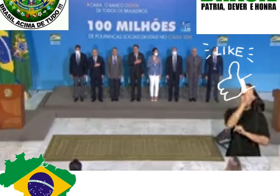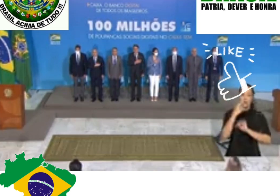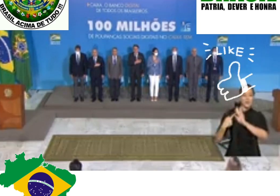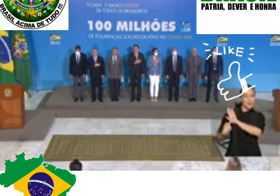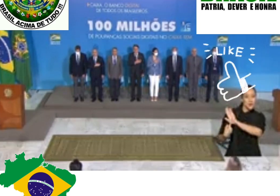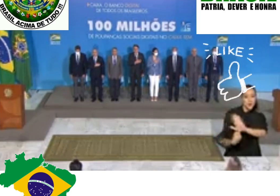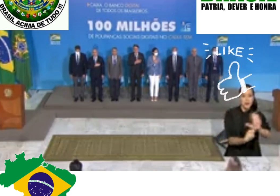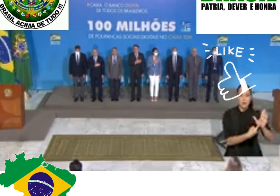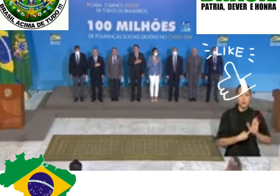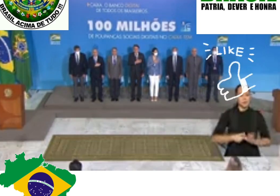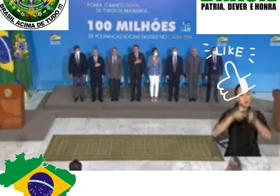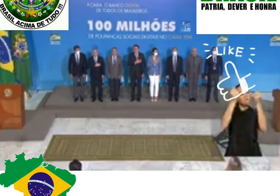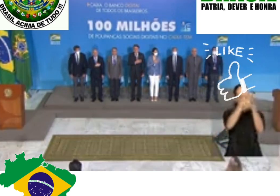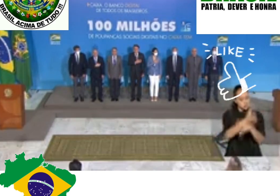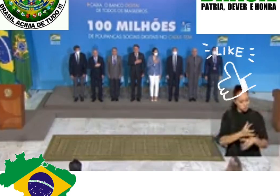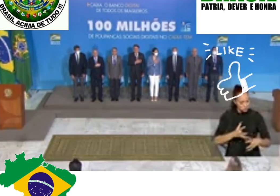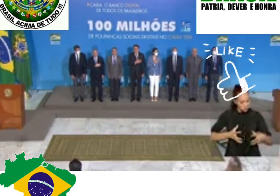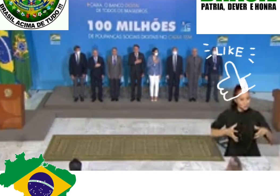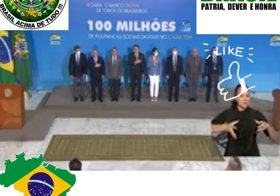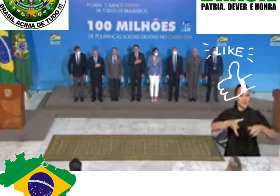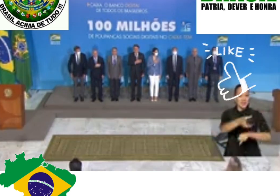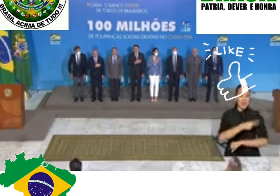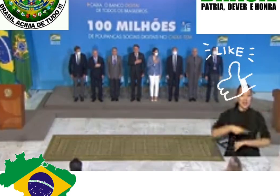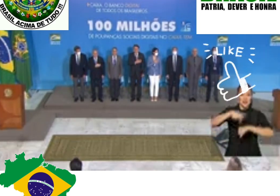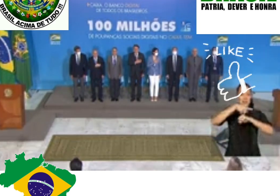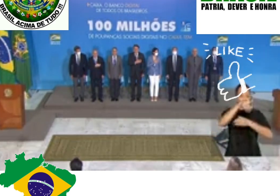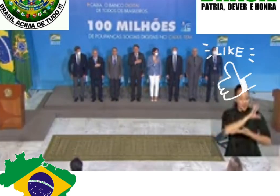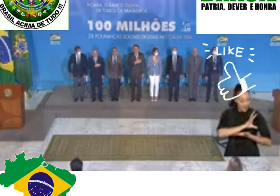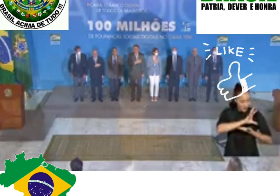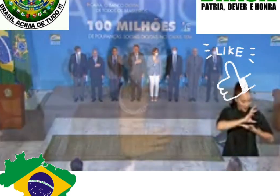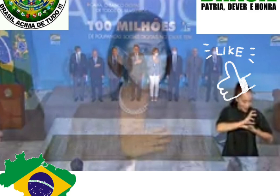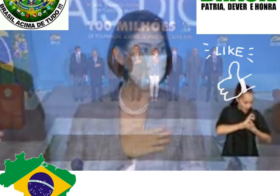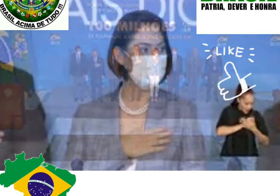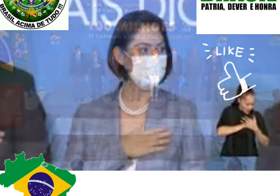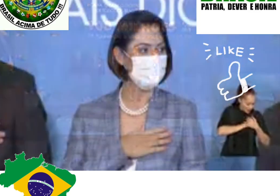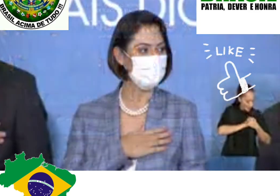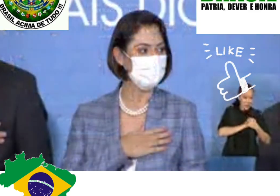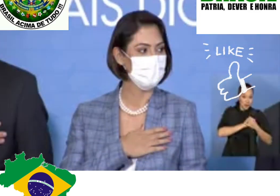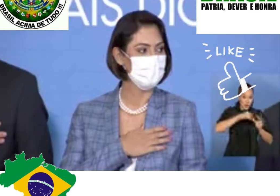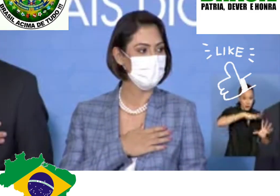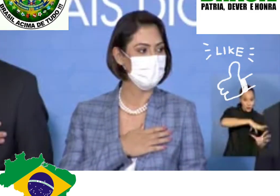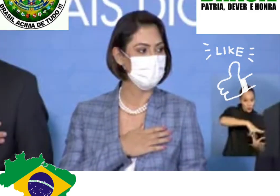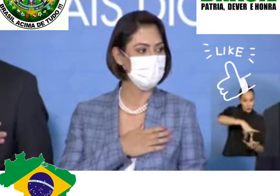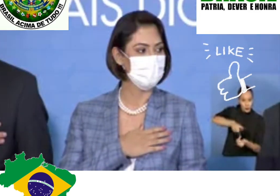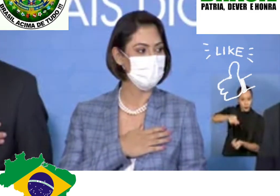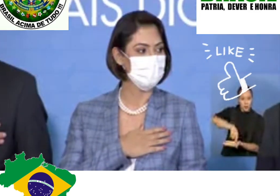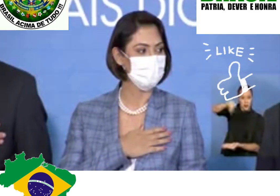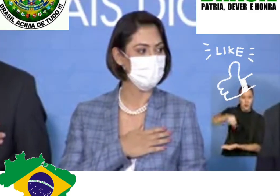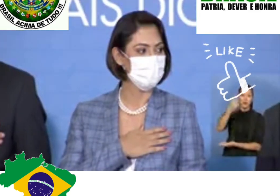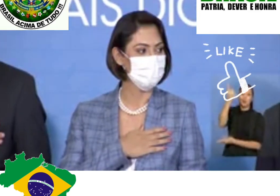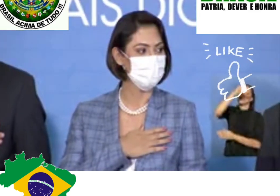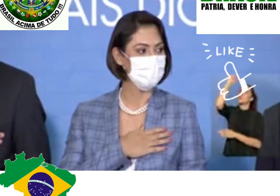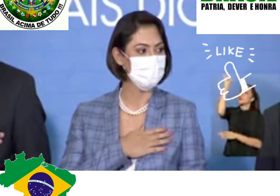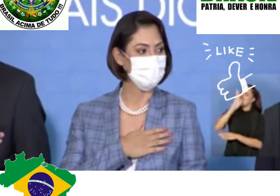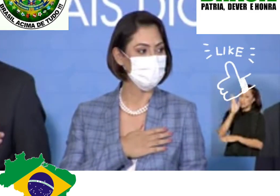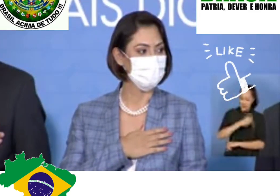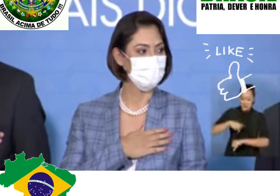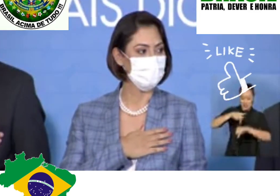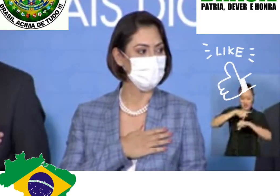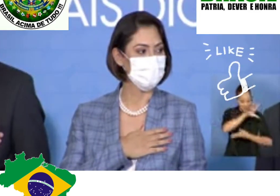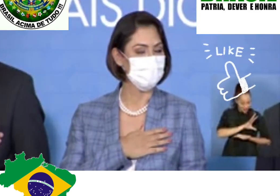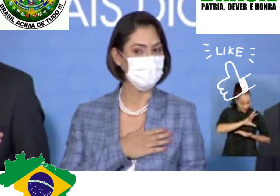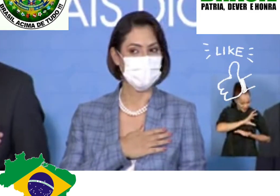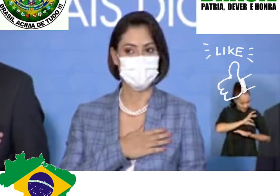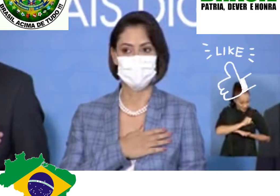o teu futuro espelha essa grandeza. Terra dourada, entre outras vidas do Brasil,